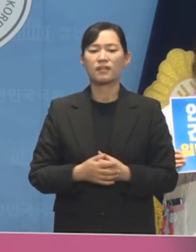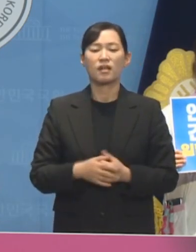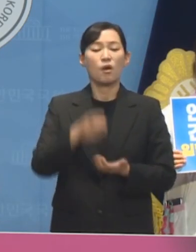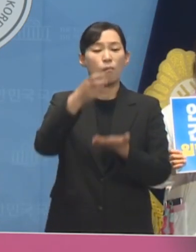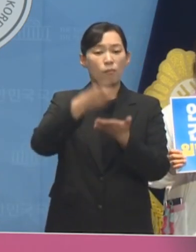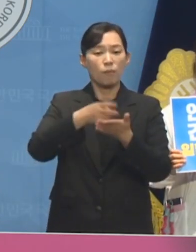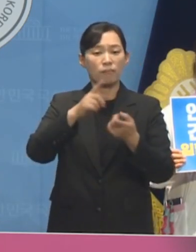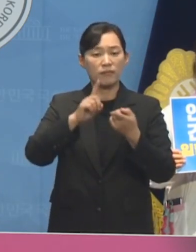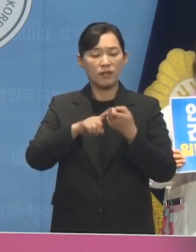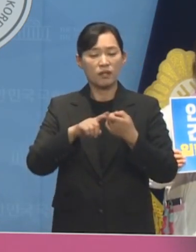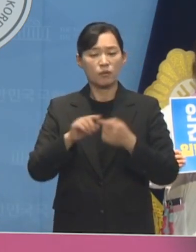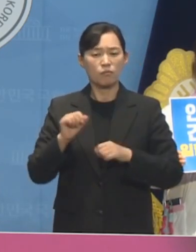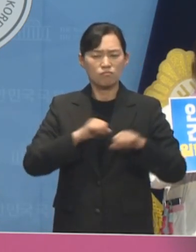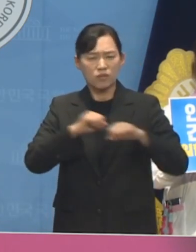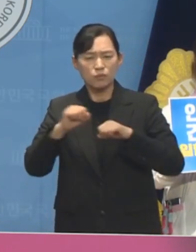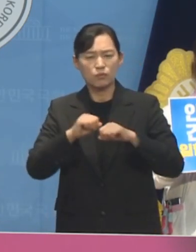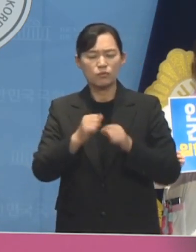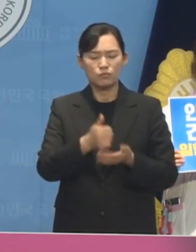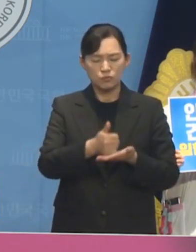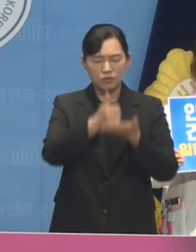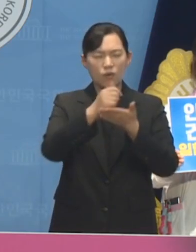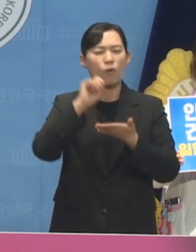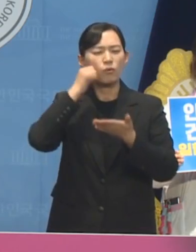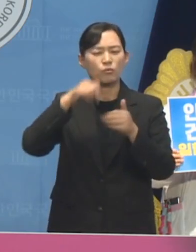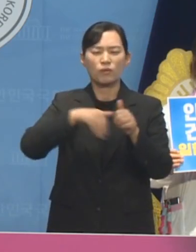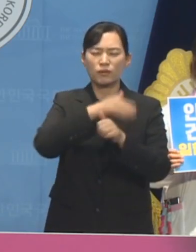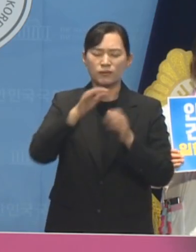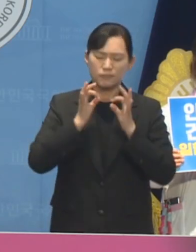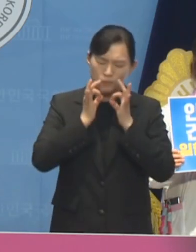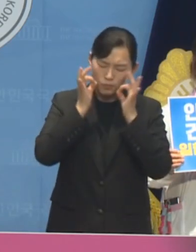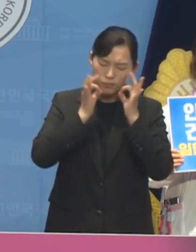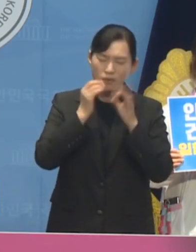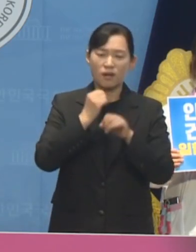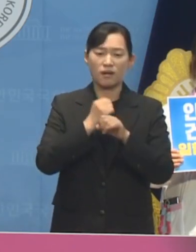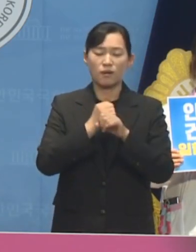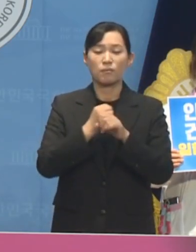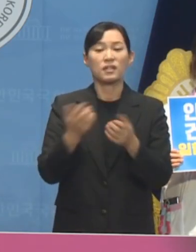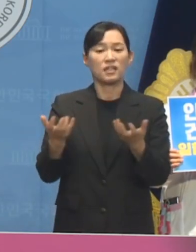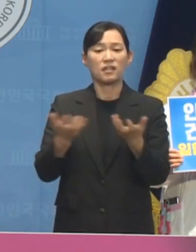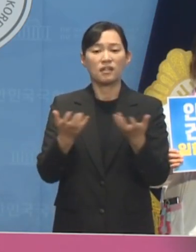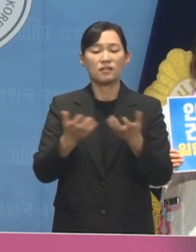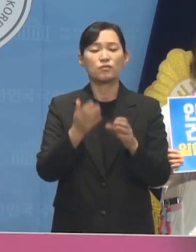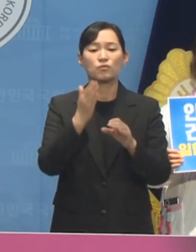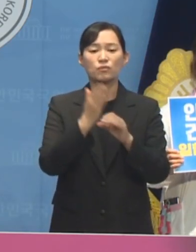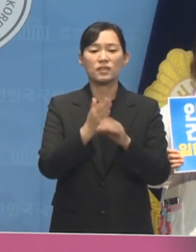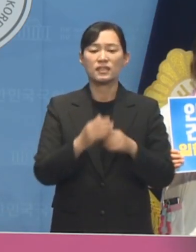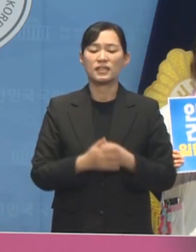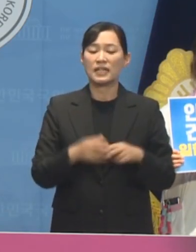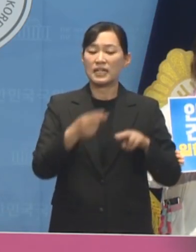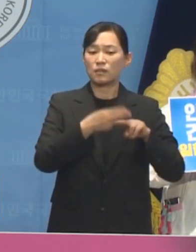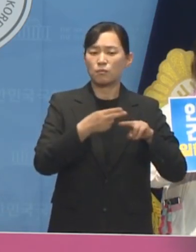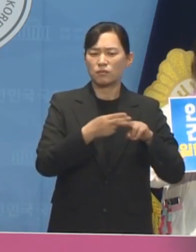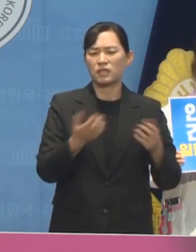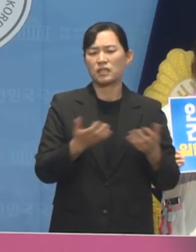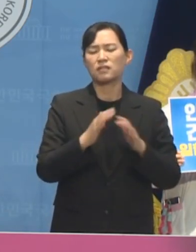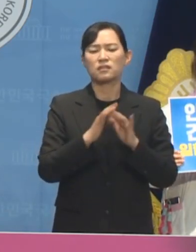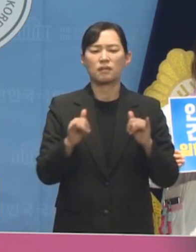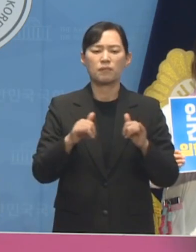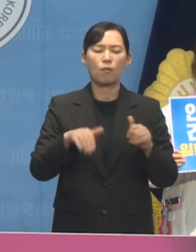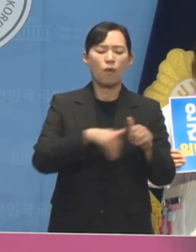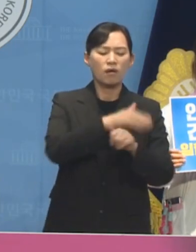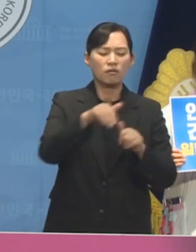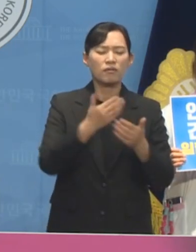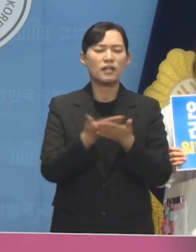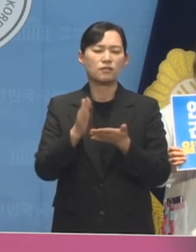합법적인 노조활동을 존중하고 어려운 환경에서도 최선을 다해 일하고 있는 급식소 노동자의 노동환경